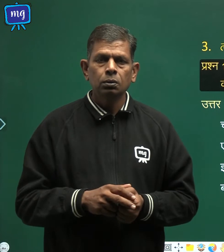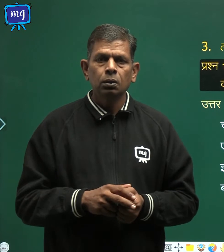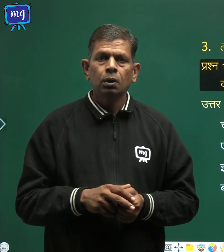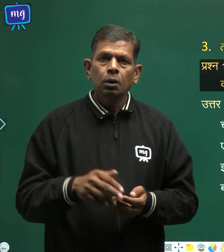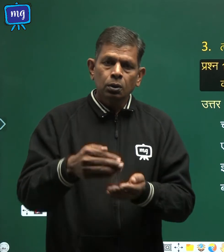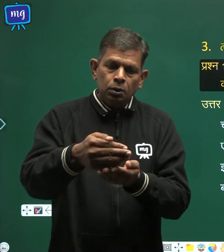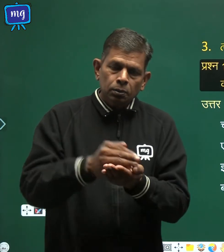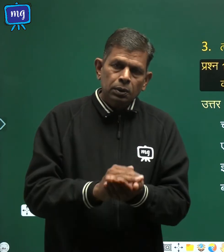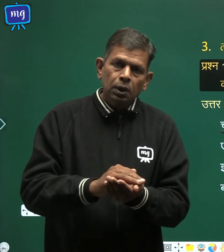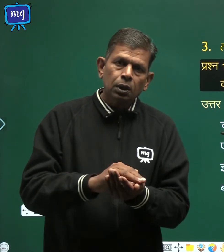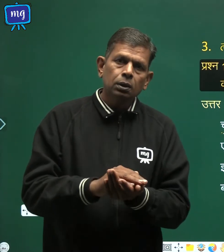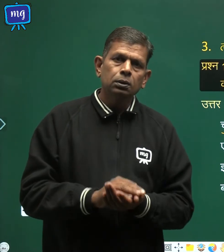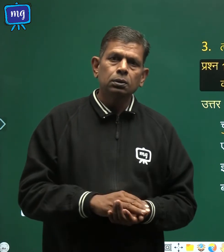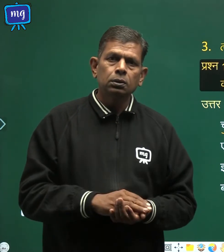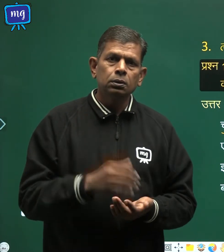बचाना चाहिए